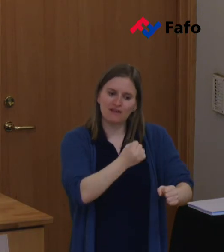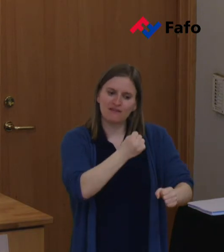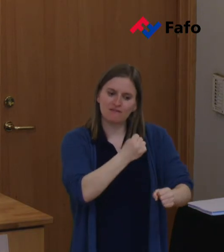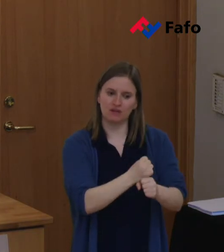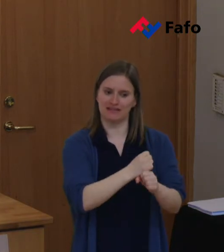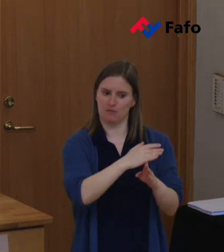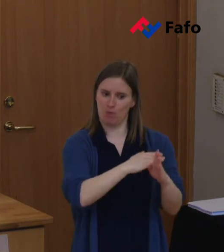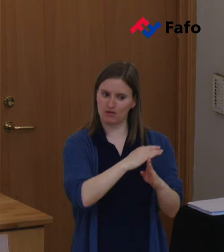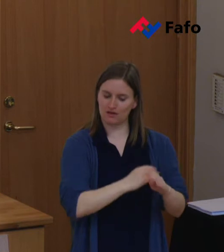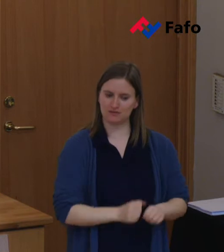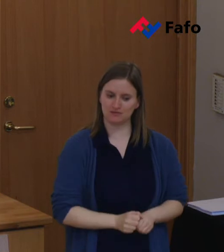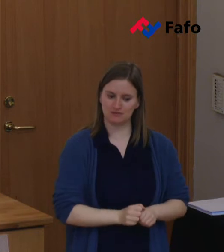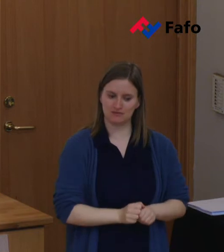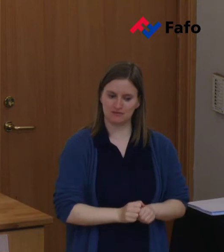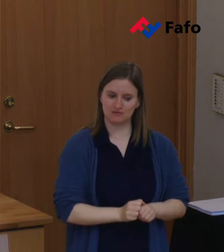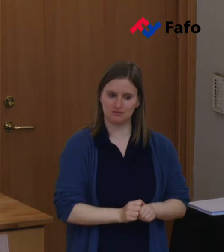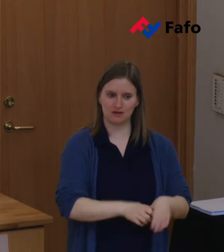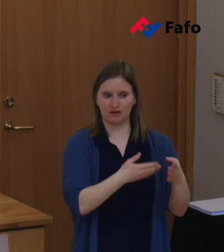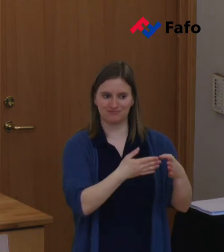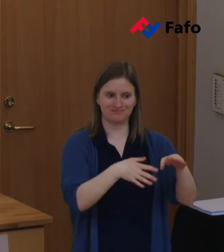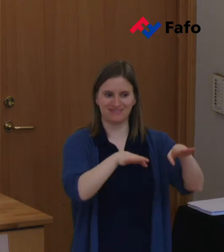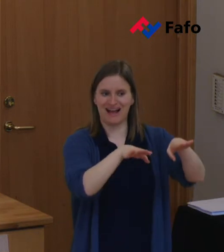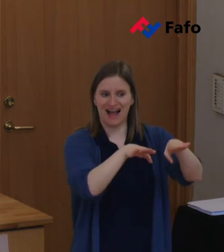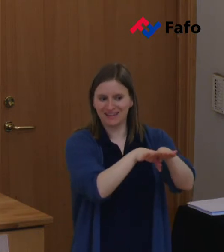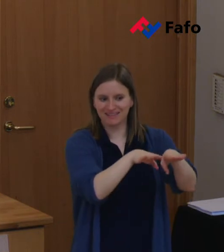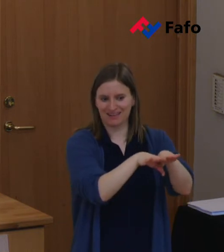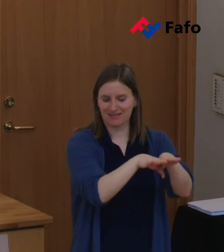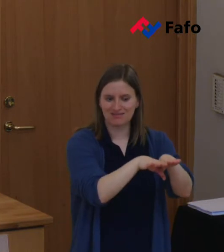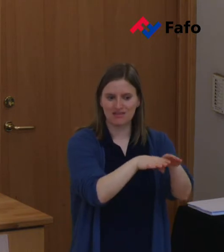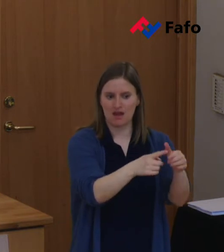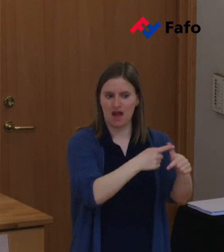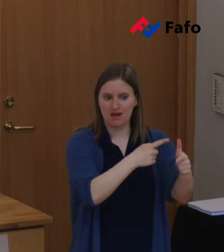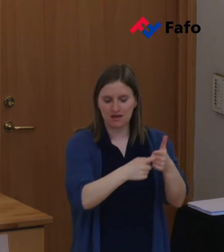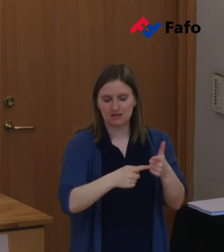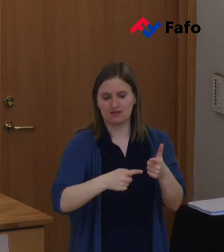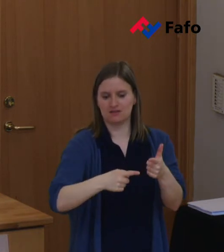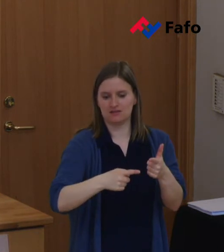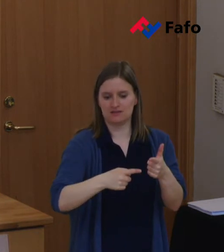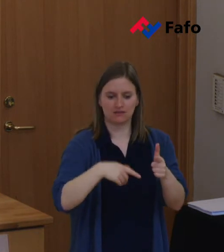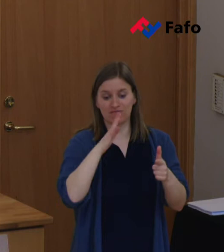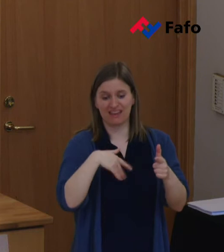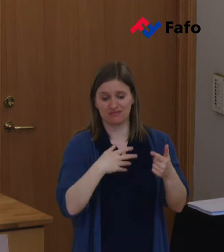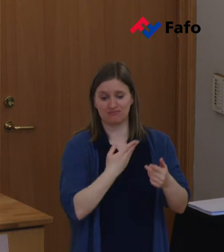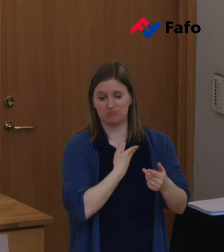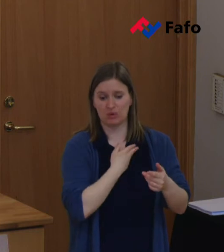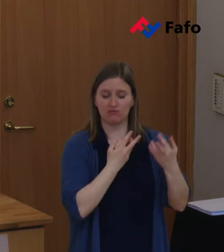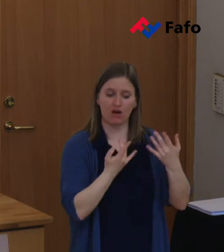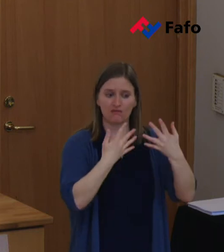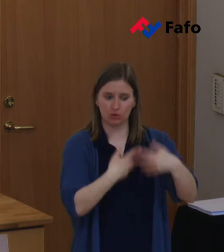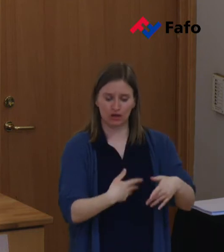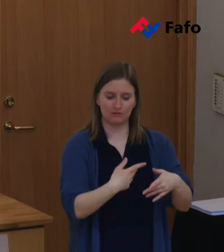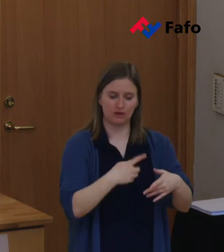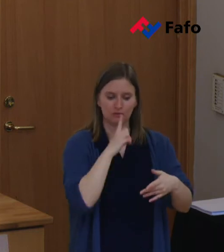måler? Er det egnetheten man måler? Altså, vi vet mye om hva som fungerer for de